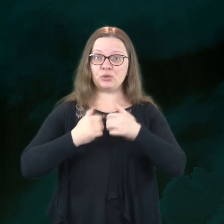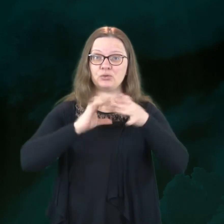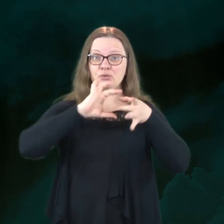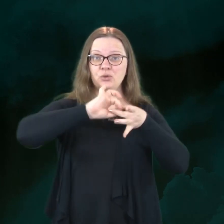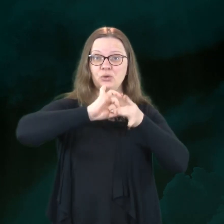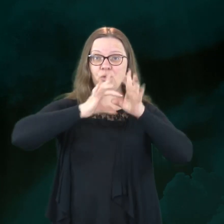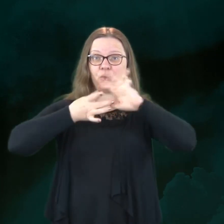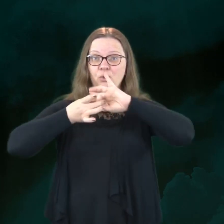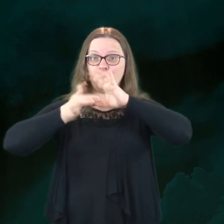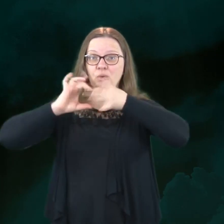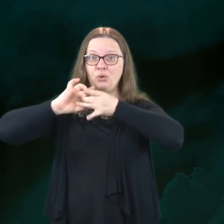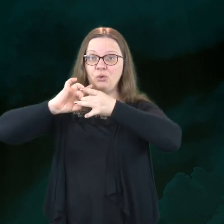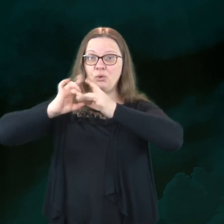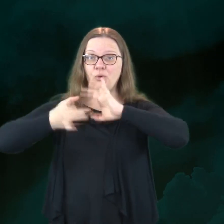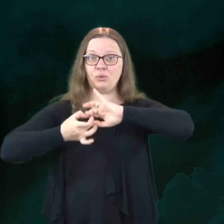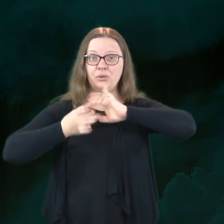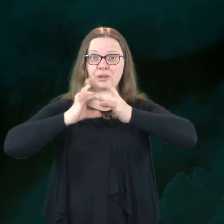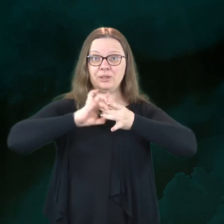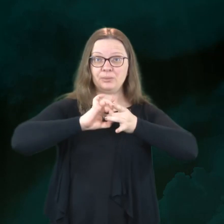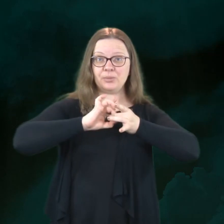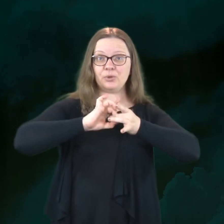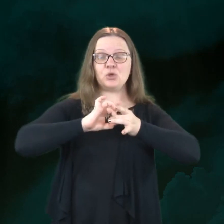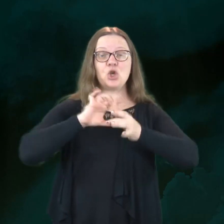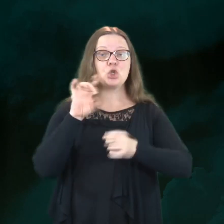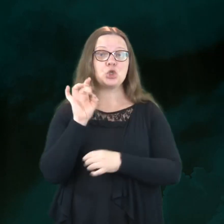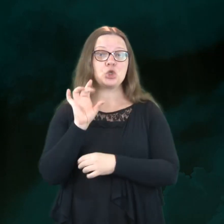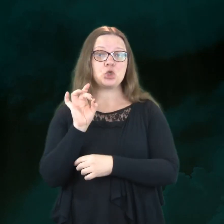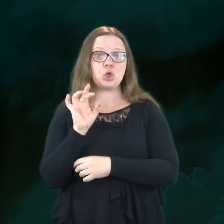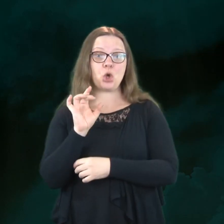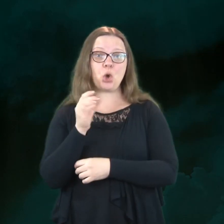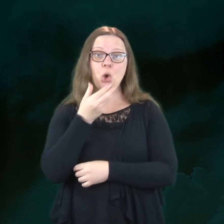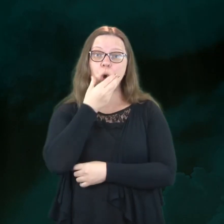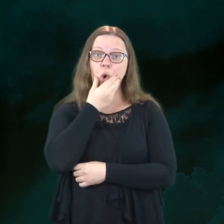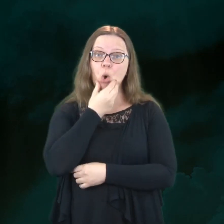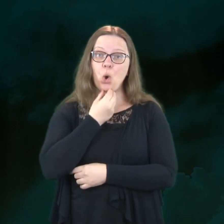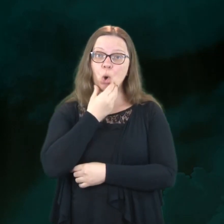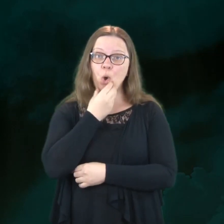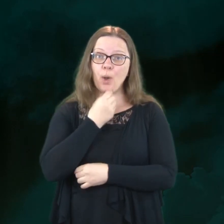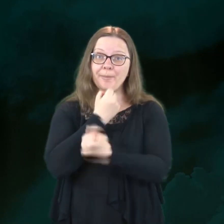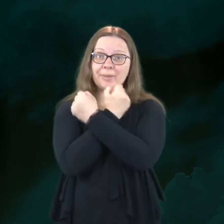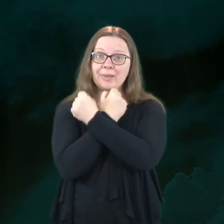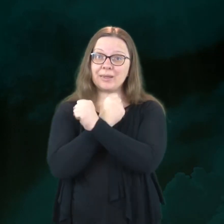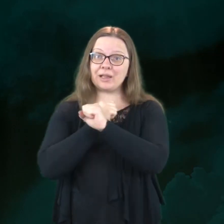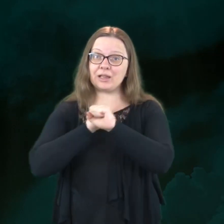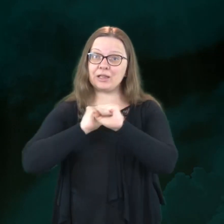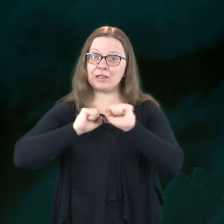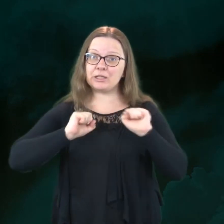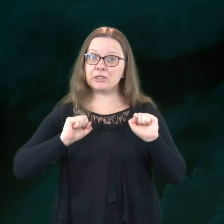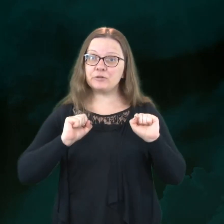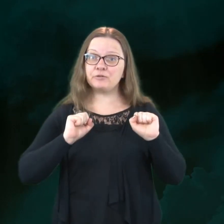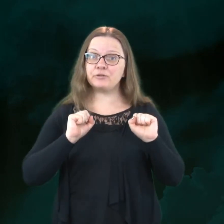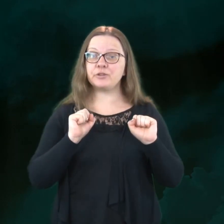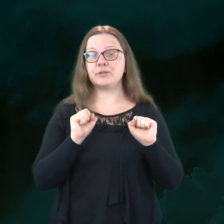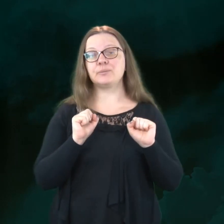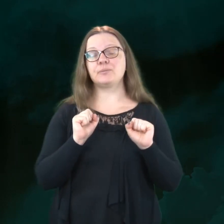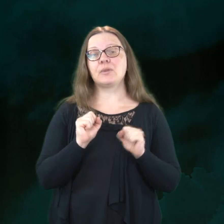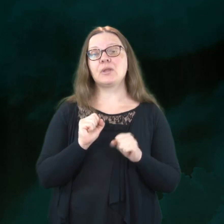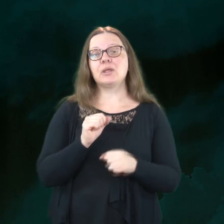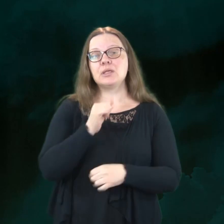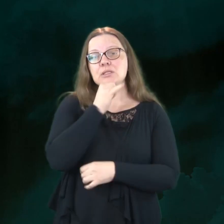somente homens livres, quer dizer, um escravo que perdeu a guerra, se tornou